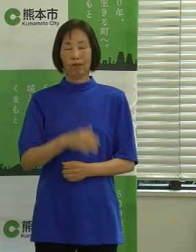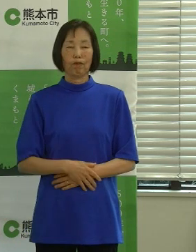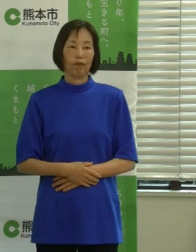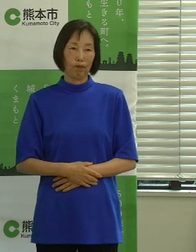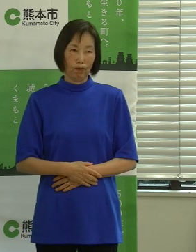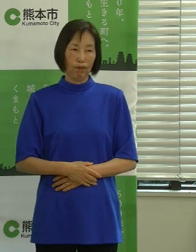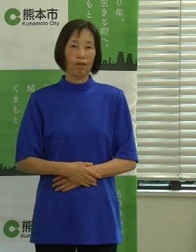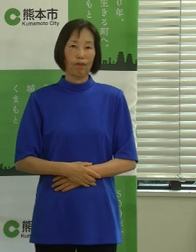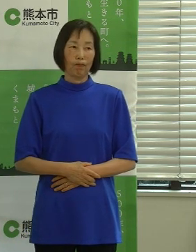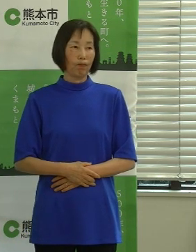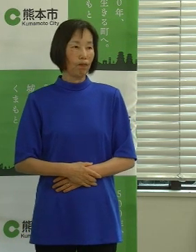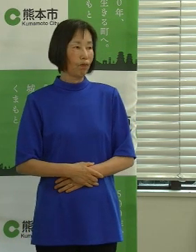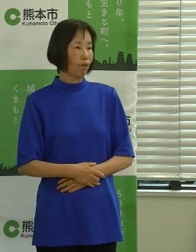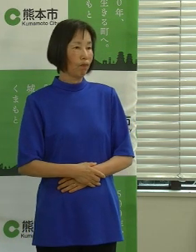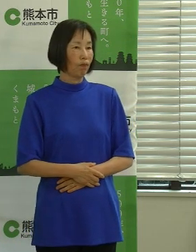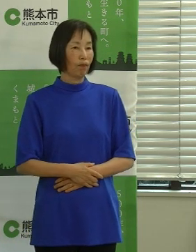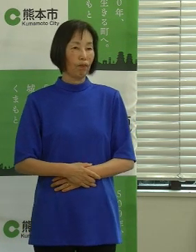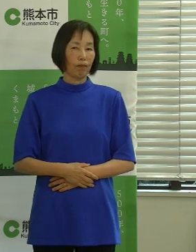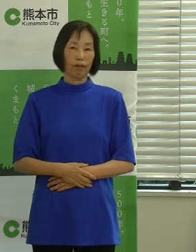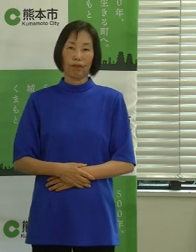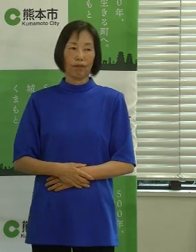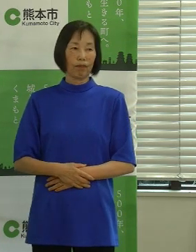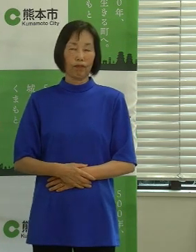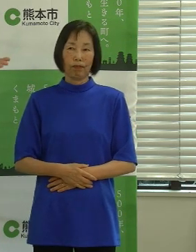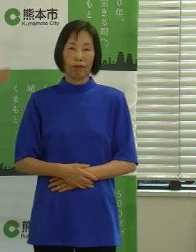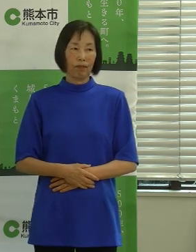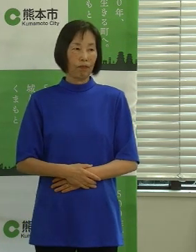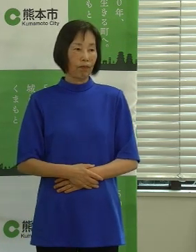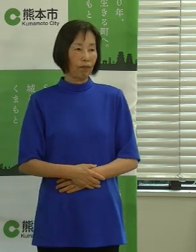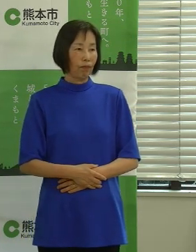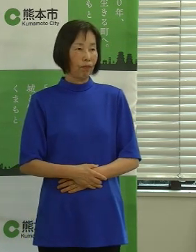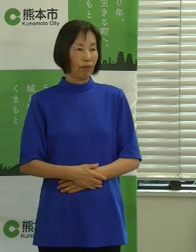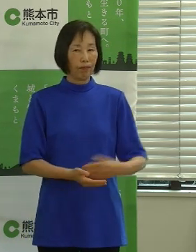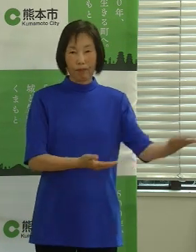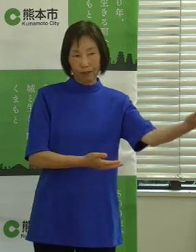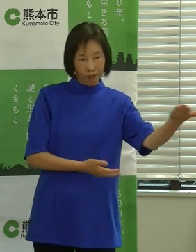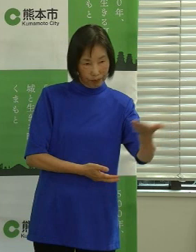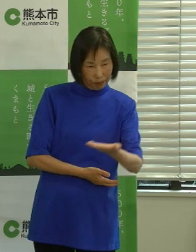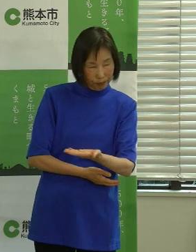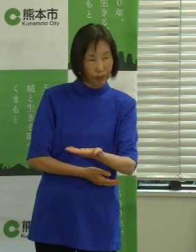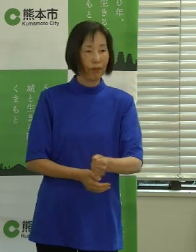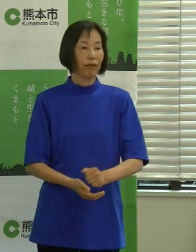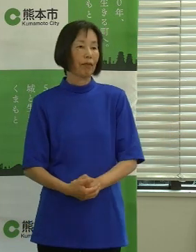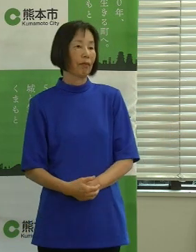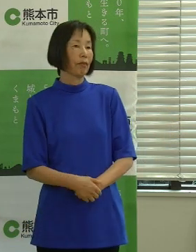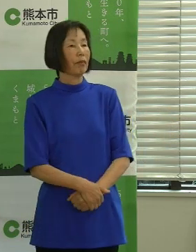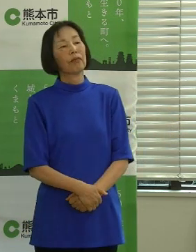はい、よろしいです か。 はい、すみませんでしょうか。 どう